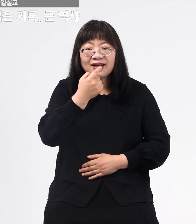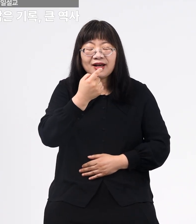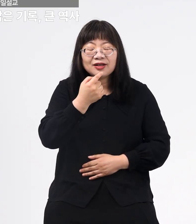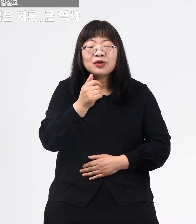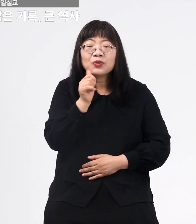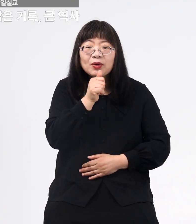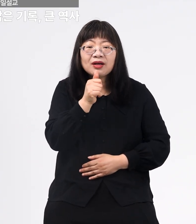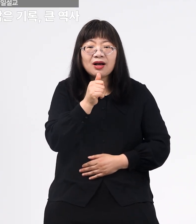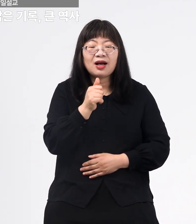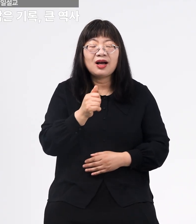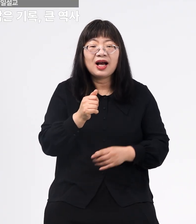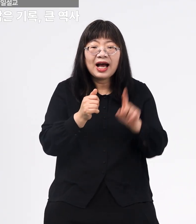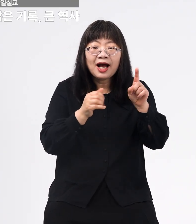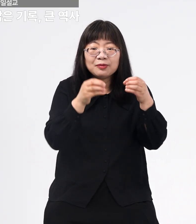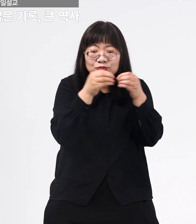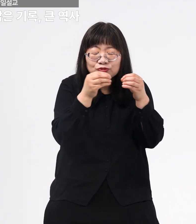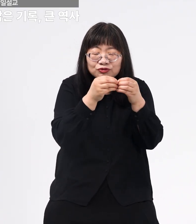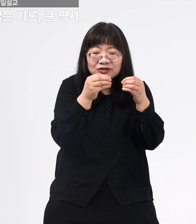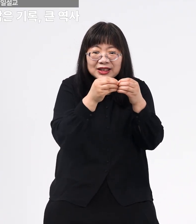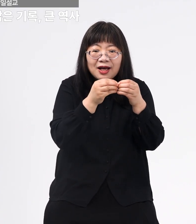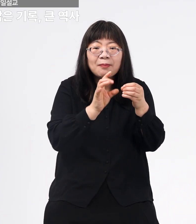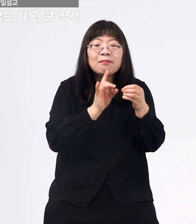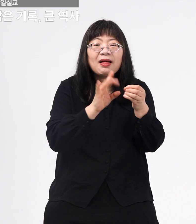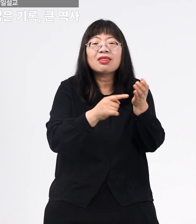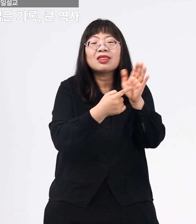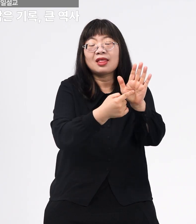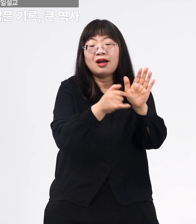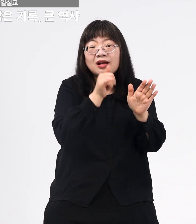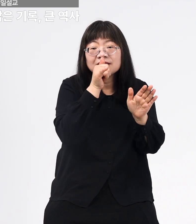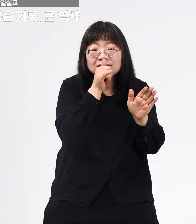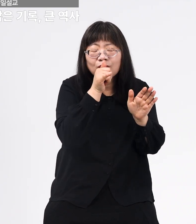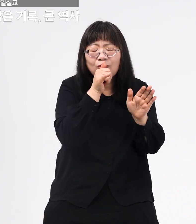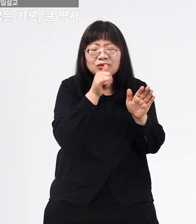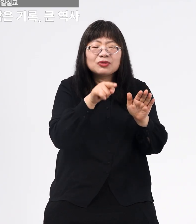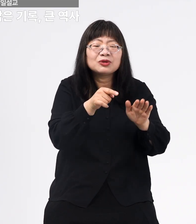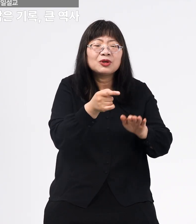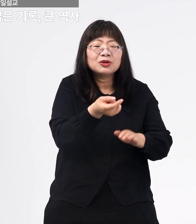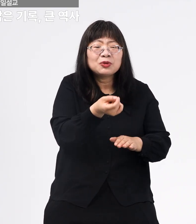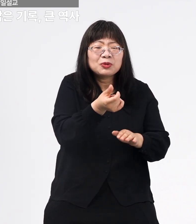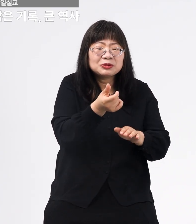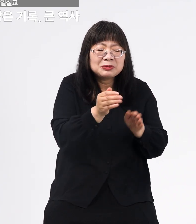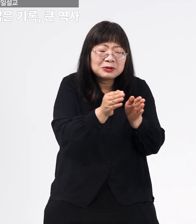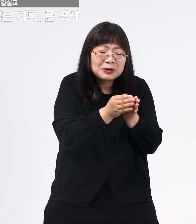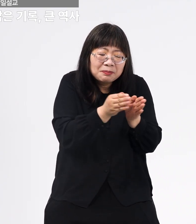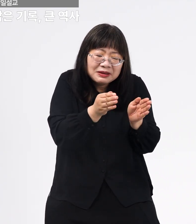사라진 틈새를 메꾸는 존재처럼 보여집니다. 그런데